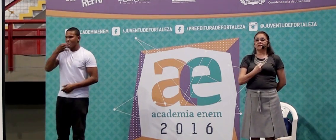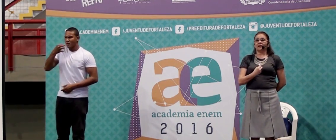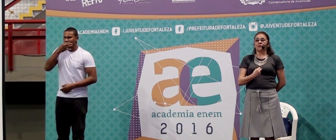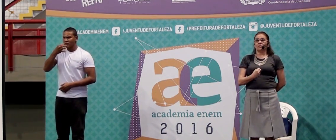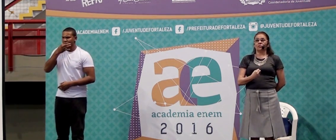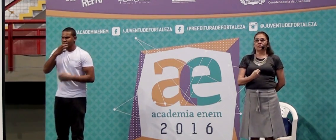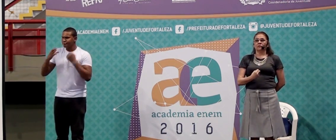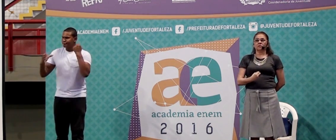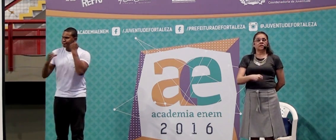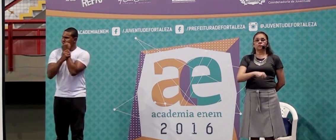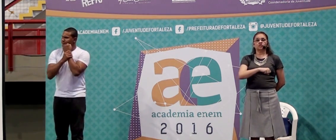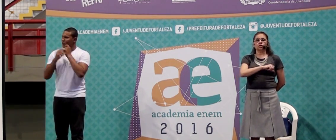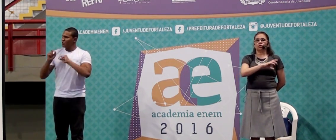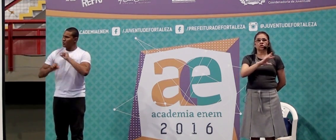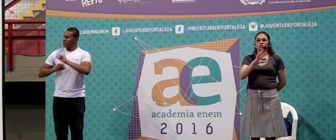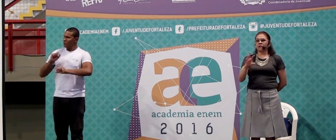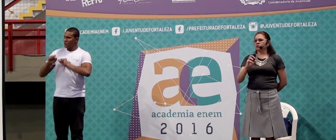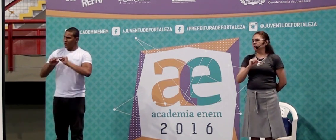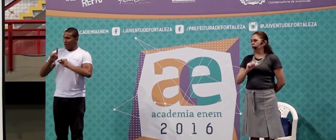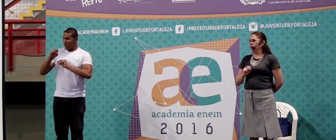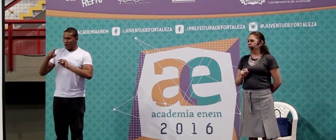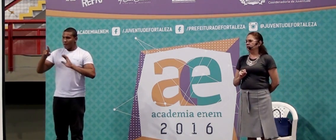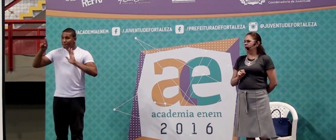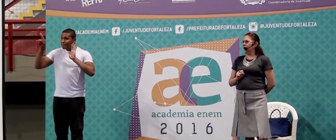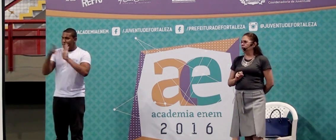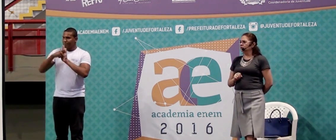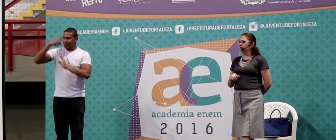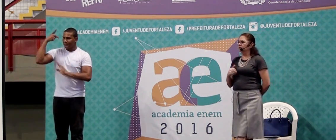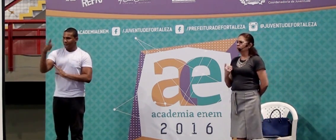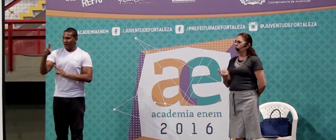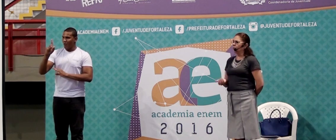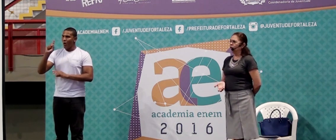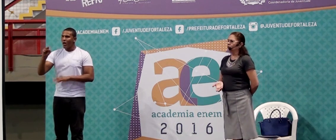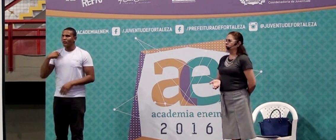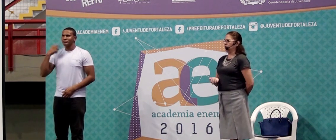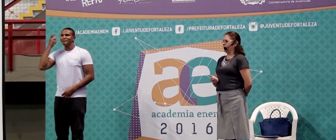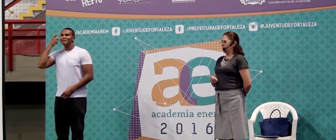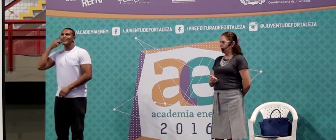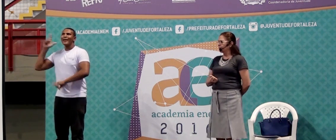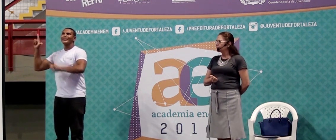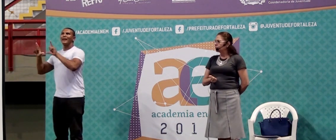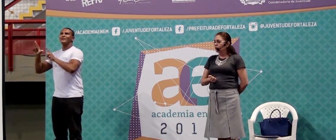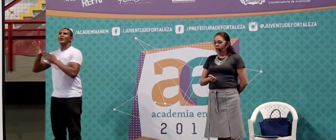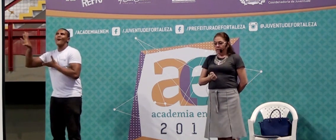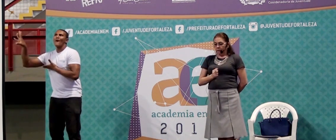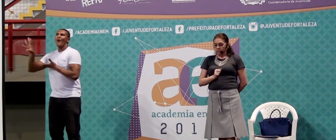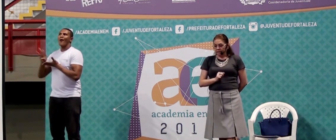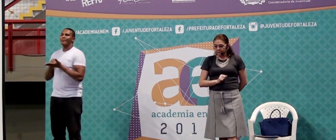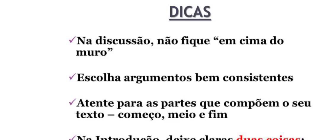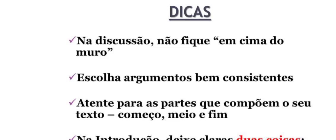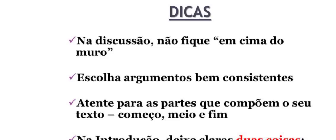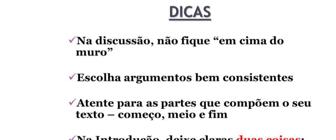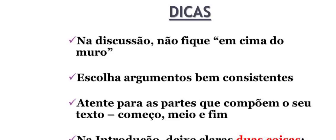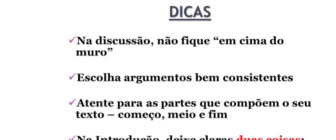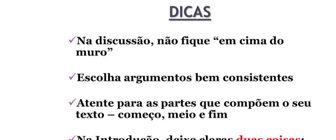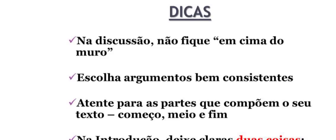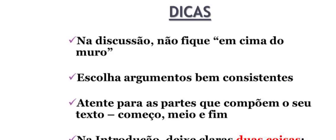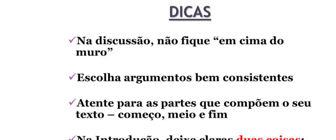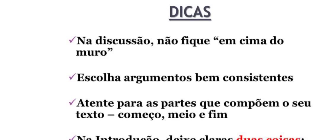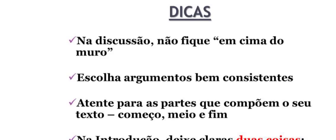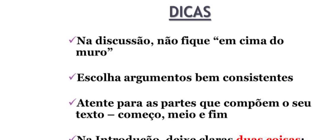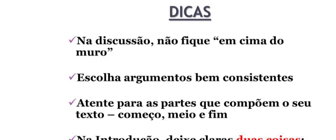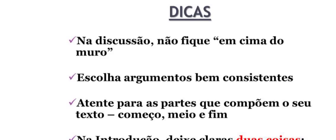é seu. Você não tirou de textos publicitários, você não copiou de ninguém. Terceira